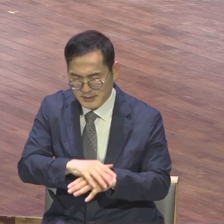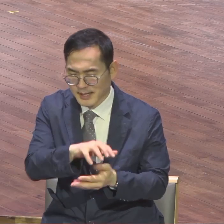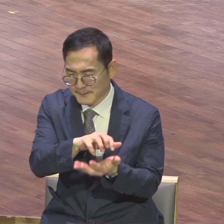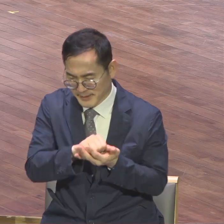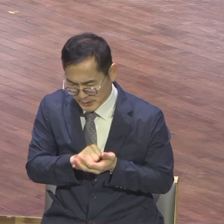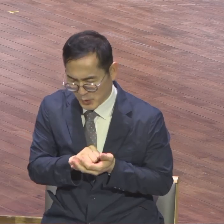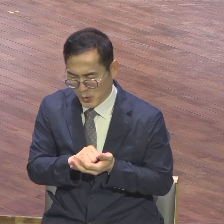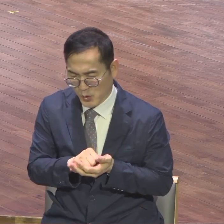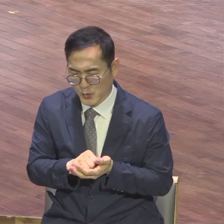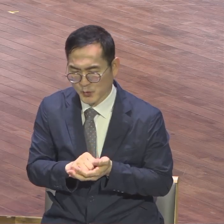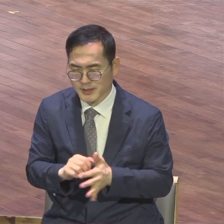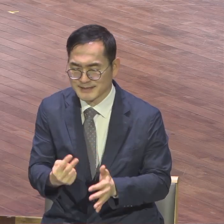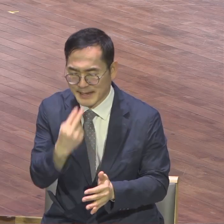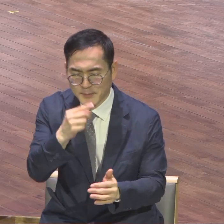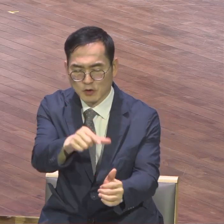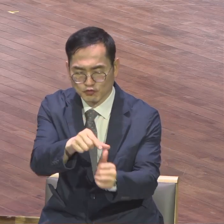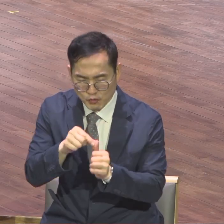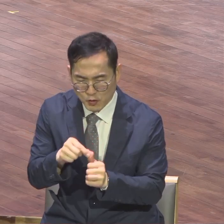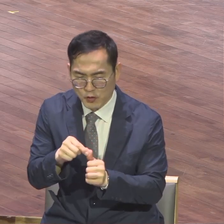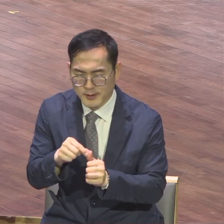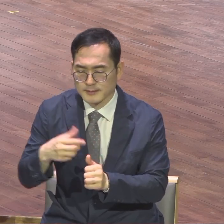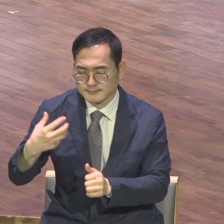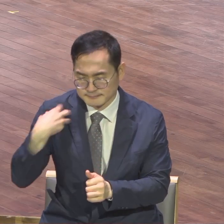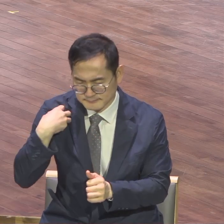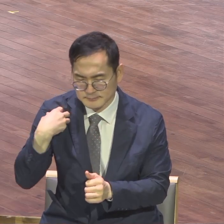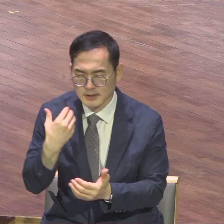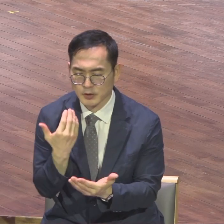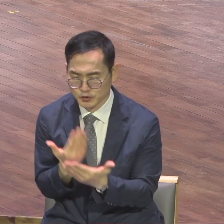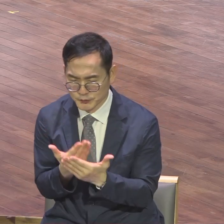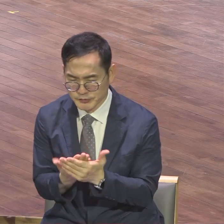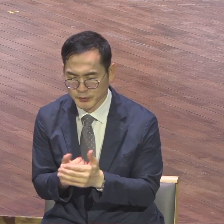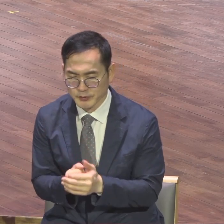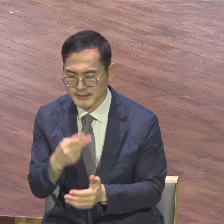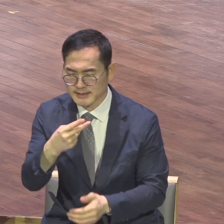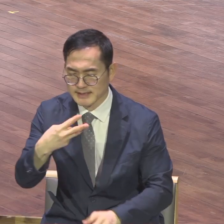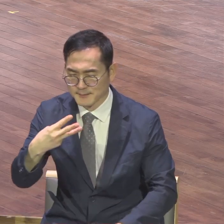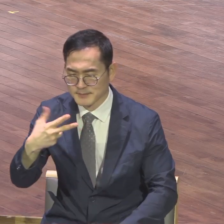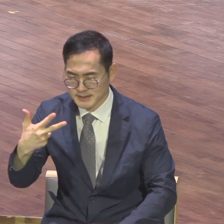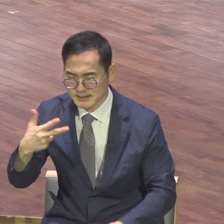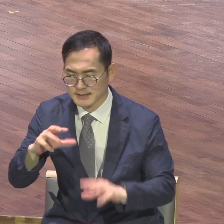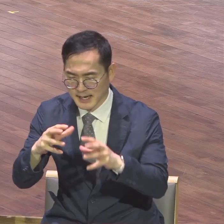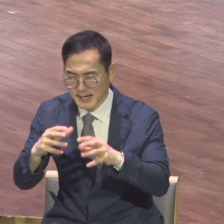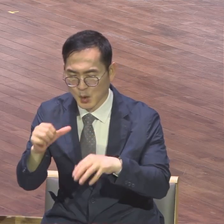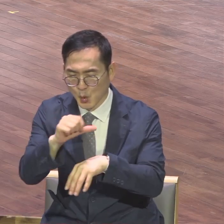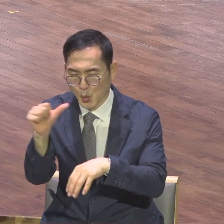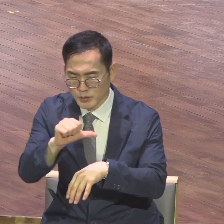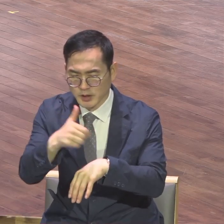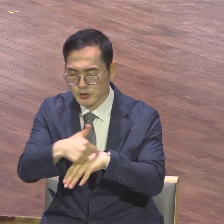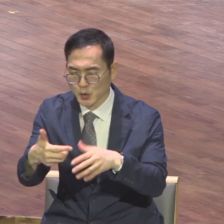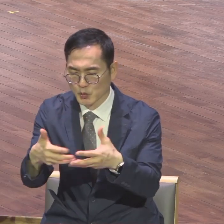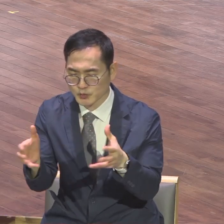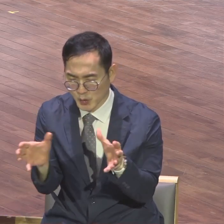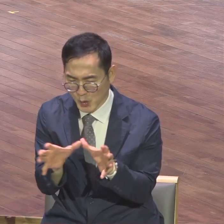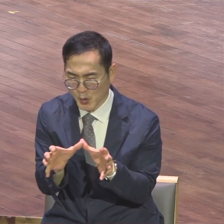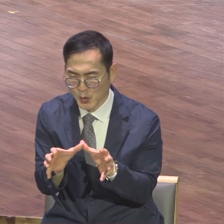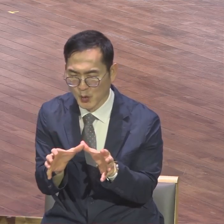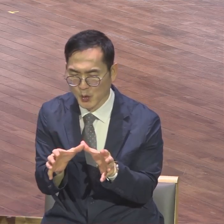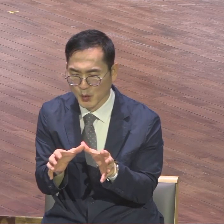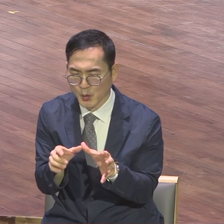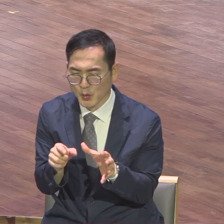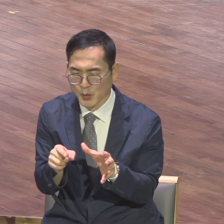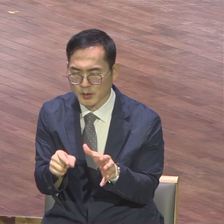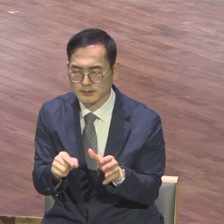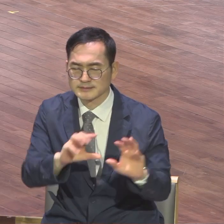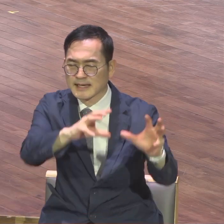시대에 생명 살리는 주역들이 되게 하여 주옵시고 237 나라 5천종족 참으로 만국을 기업으로 얻게 하리라